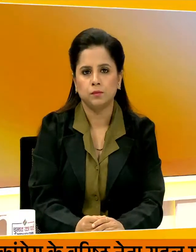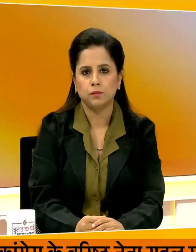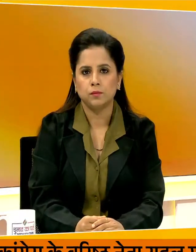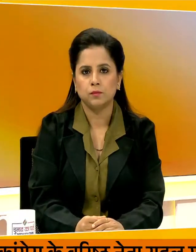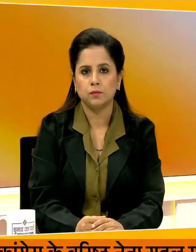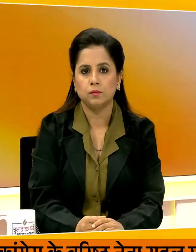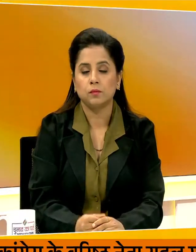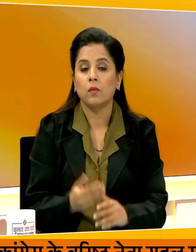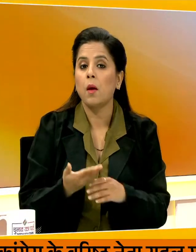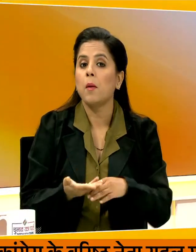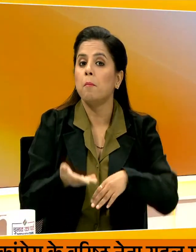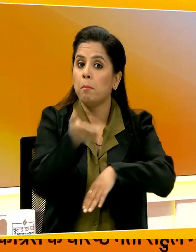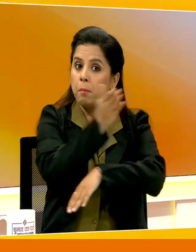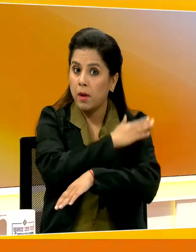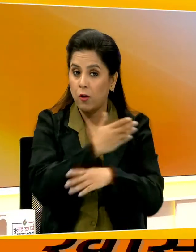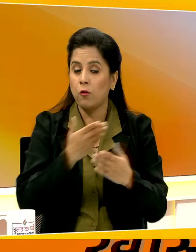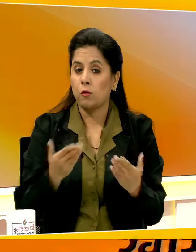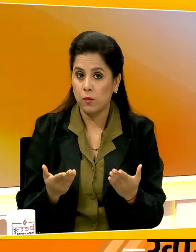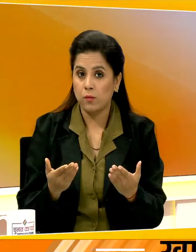पहले